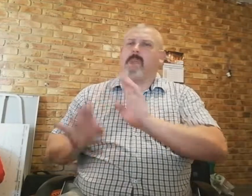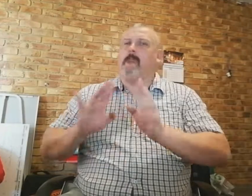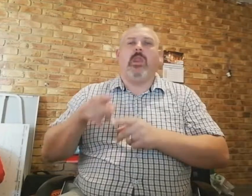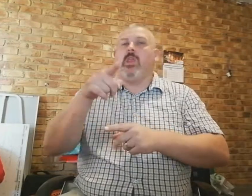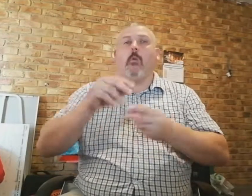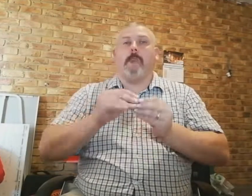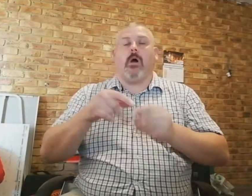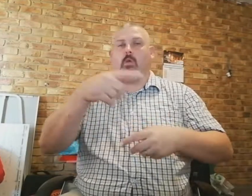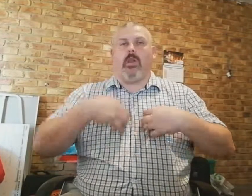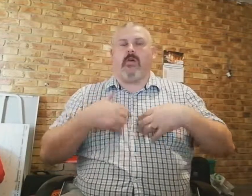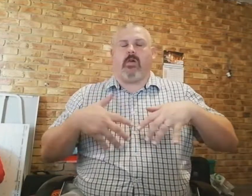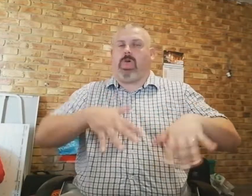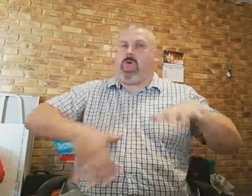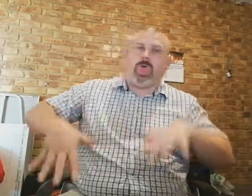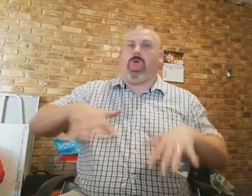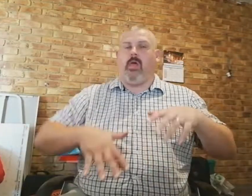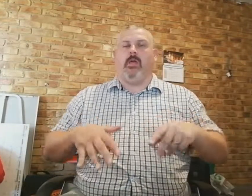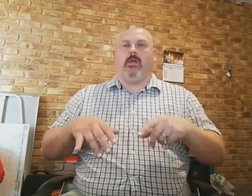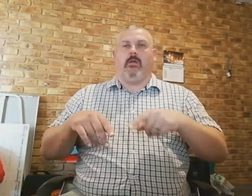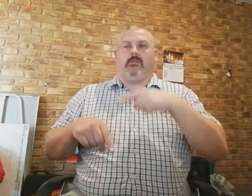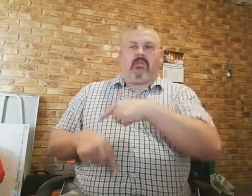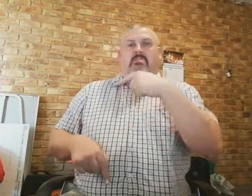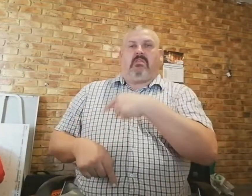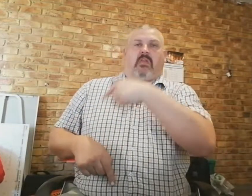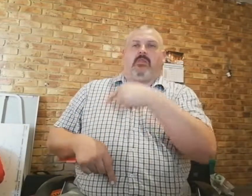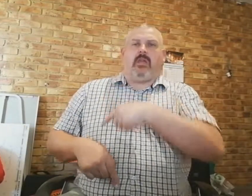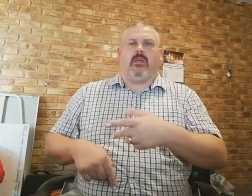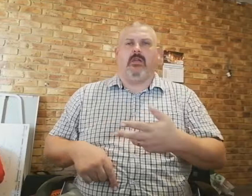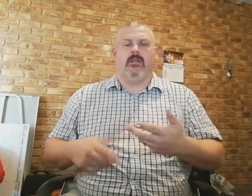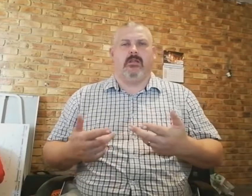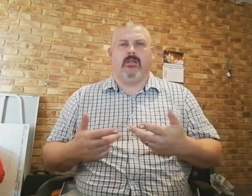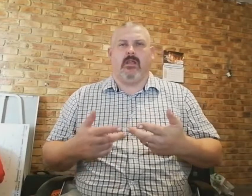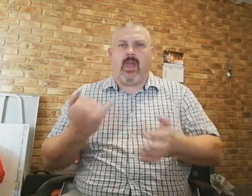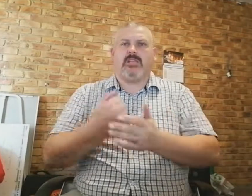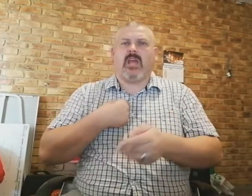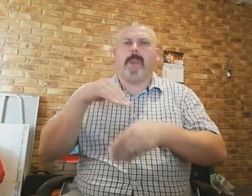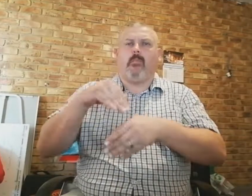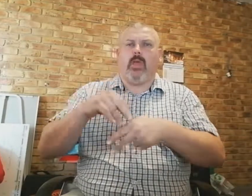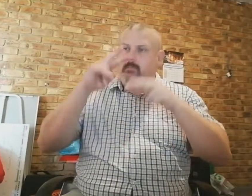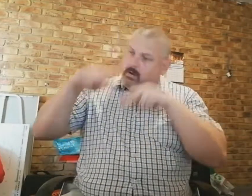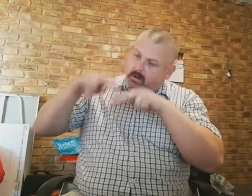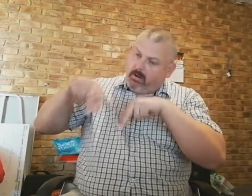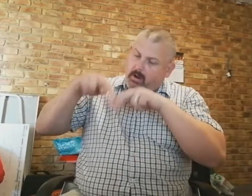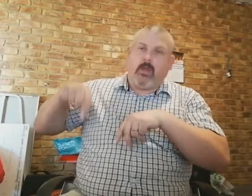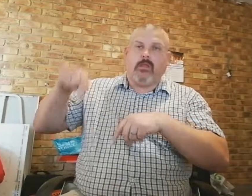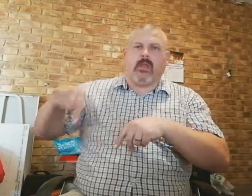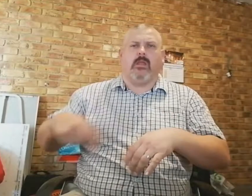maar moe julle maak so lewe, dat, dat, dat, as ek probleem, dat,